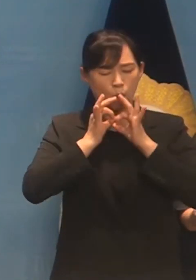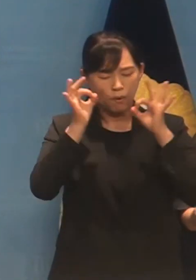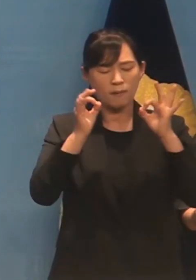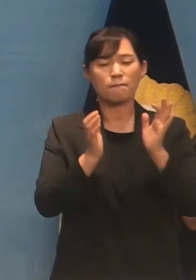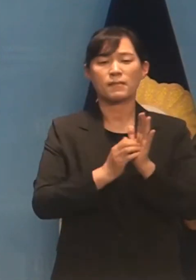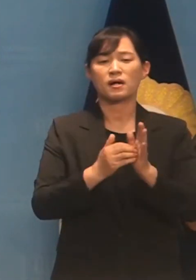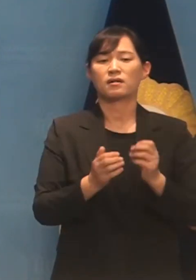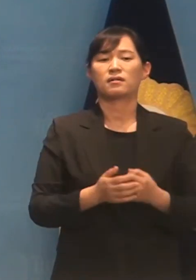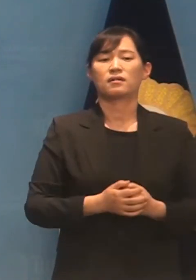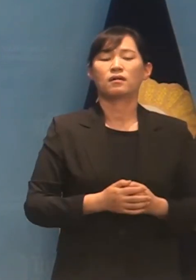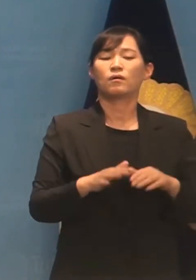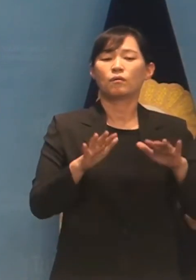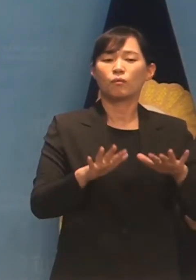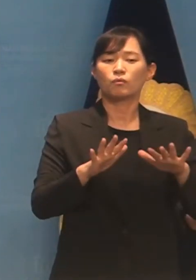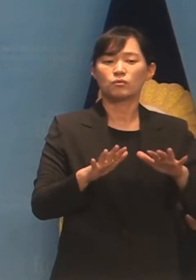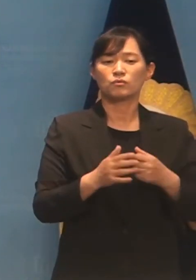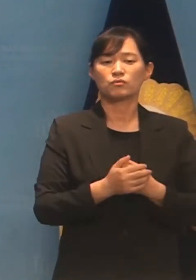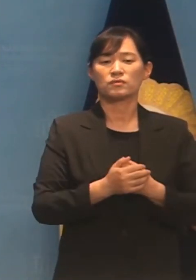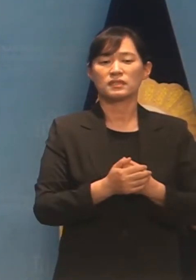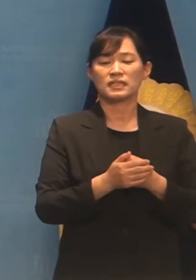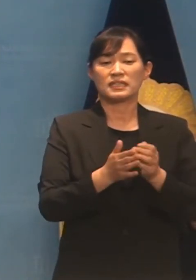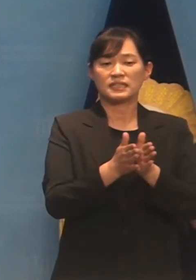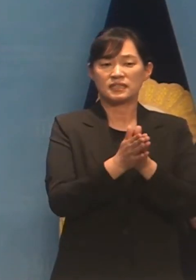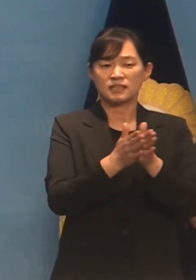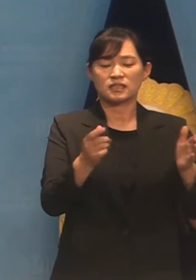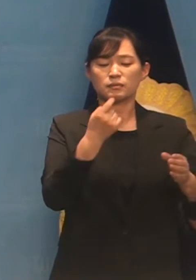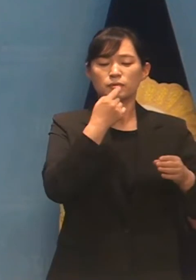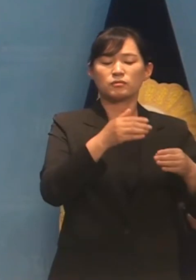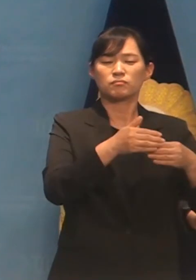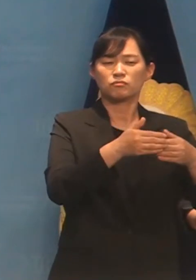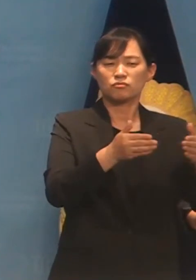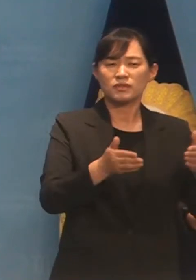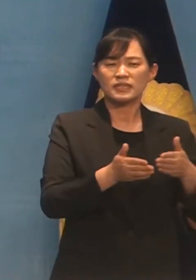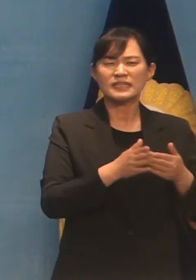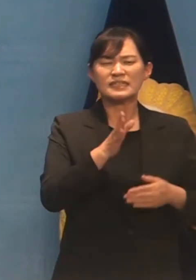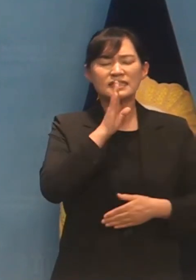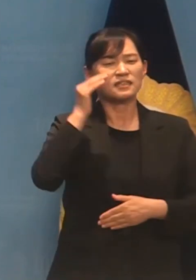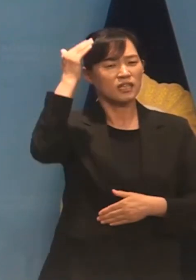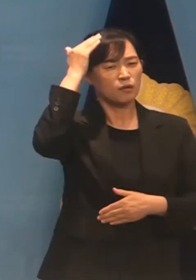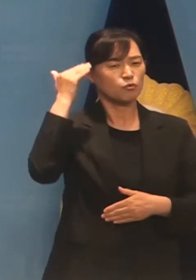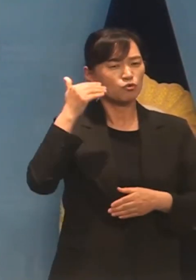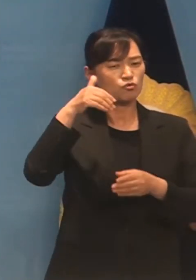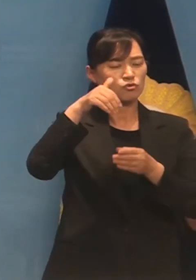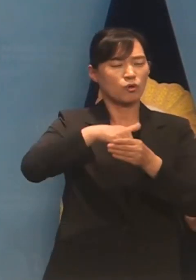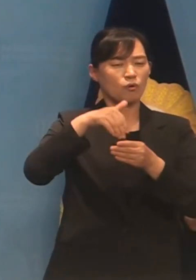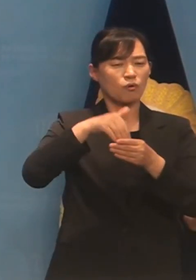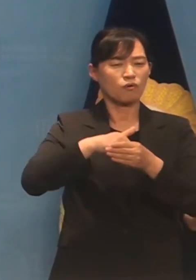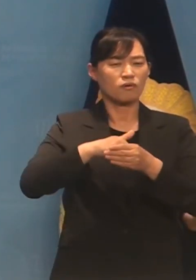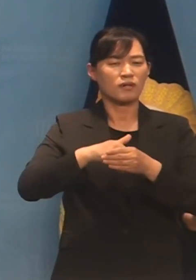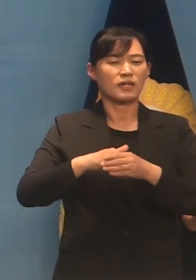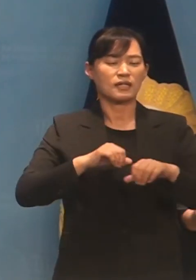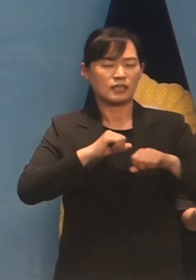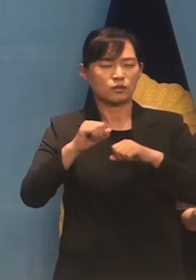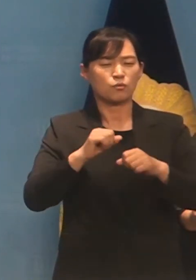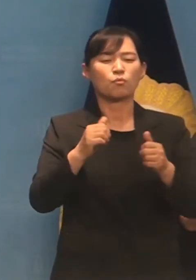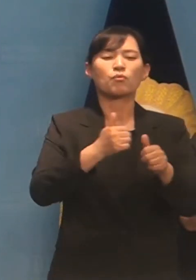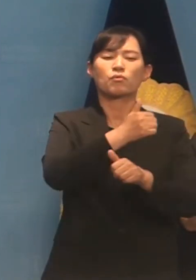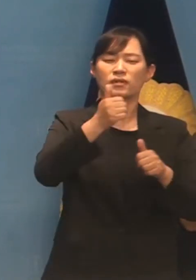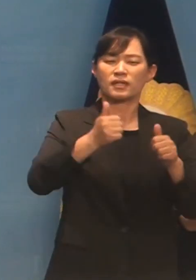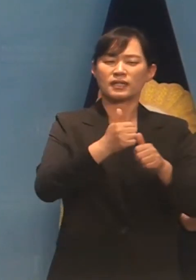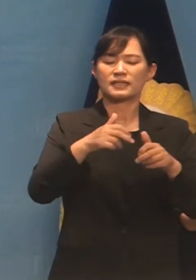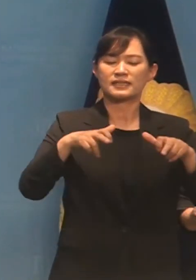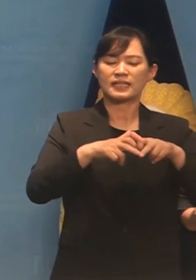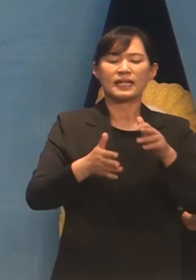외침이었습니다. 오늘 출범하는 더불어민주당 진짜 대한민국 선거대책위원회 장애인